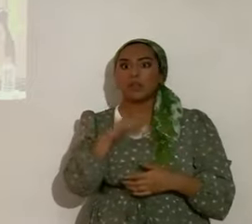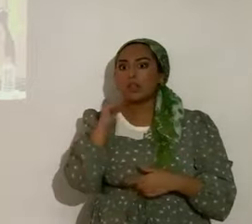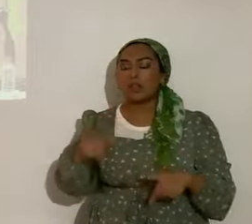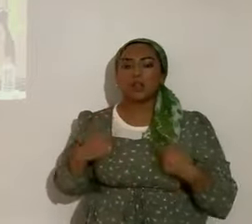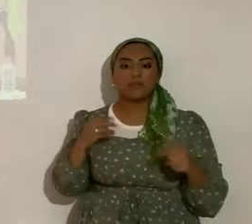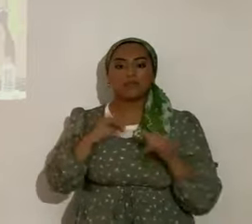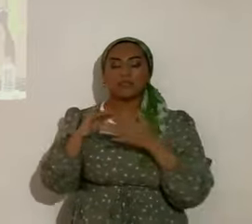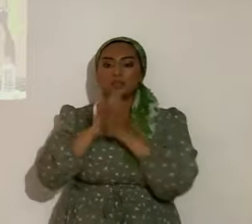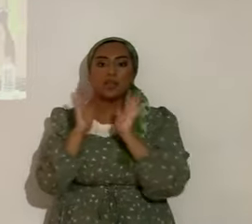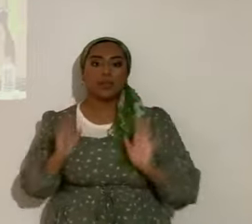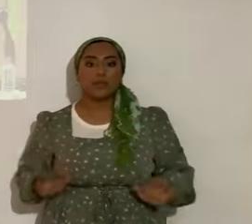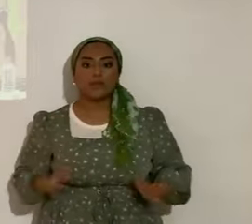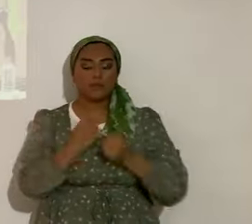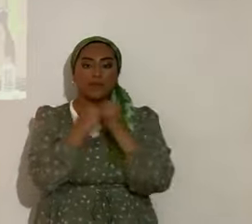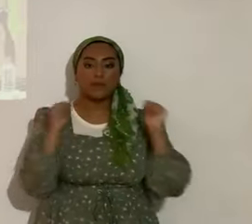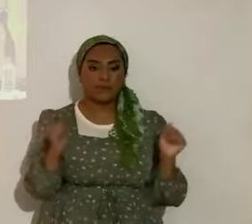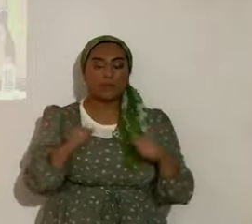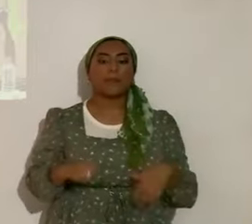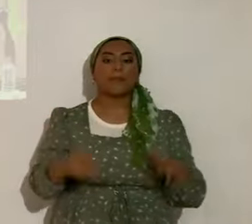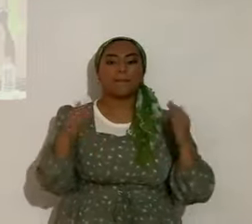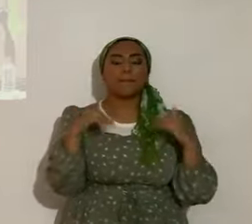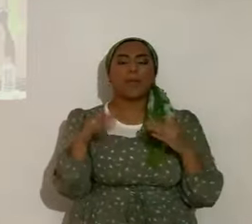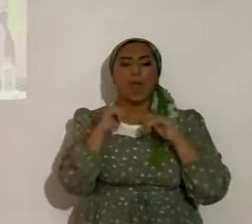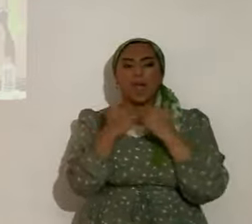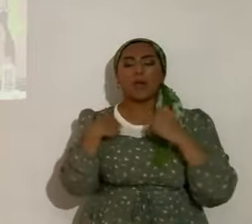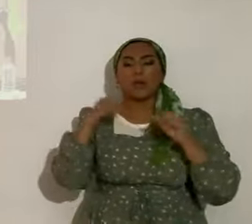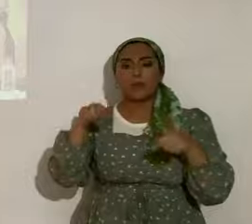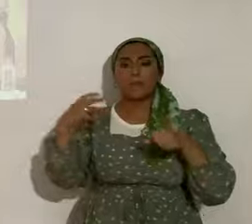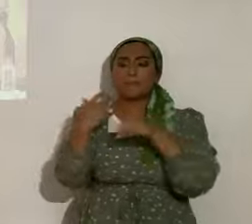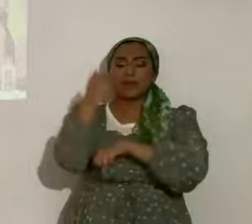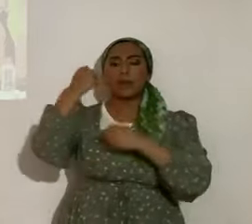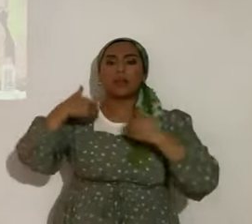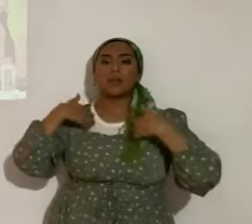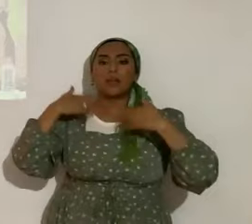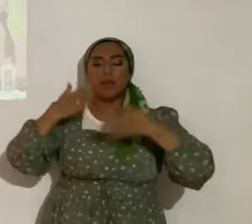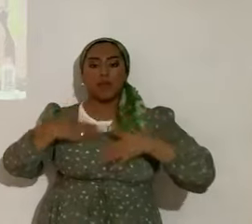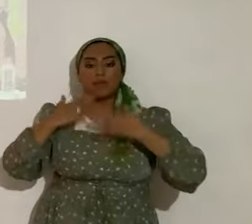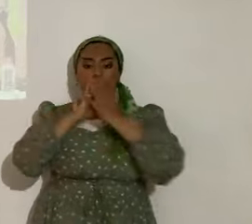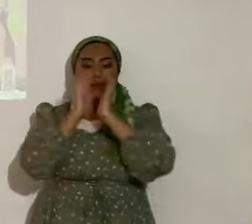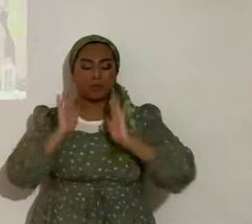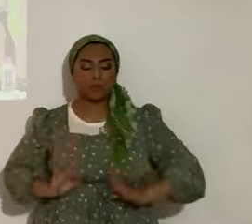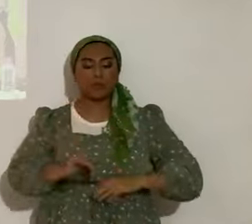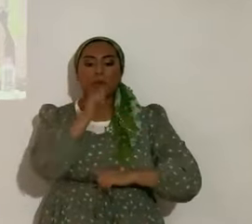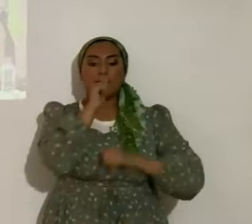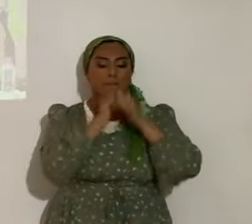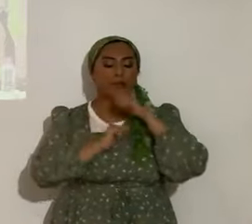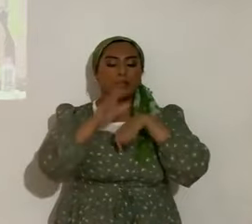salvos realmente. Ahora, ¿cómo se logra vivir en armonía, tener gozo, paz, templanza, benignidad, amor, etcétera,